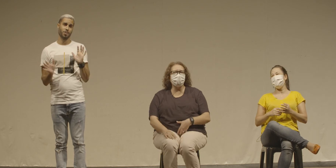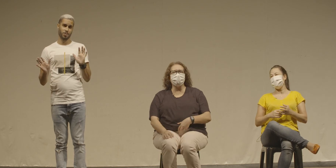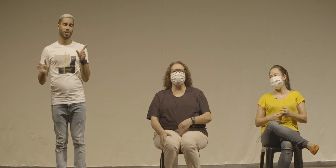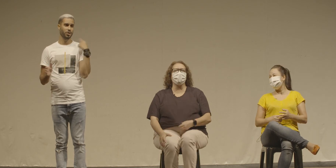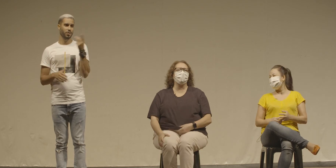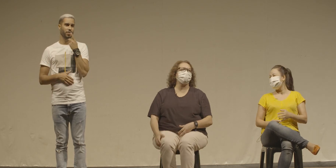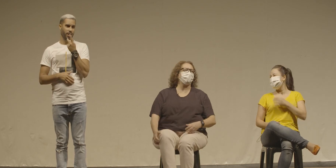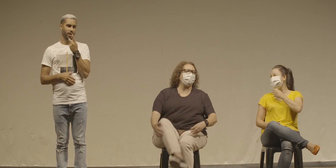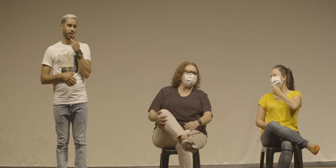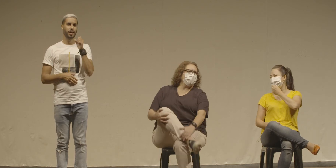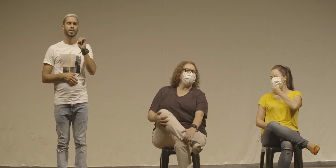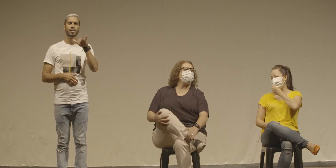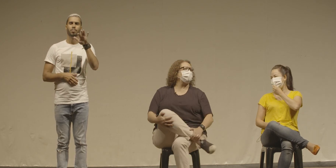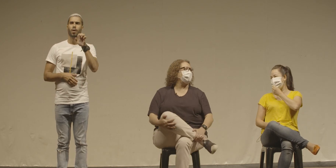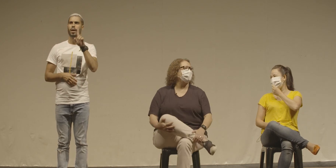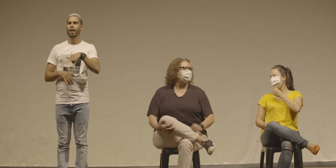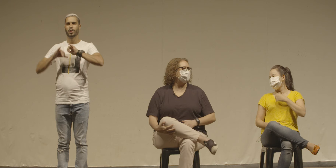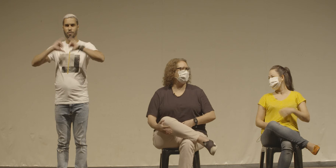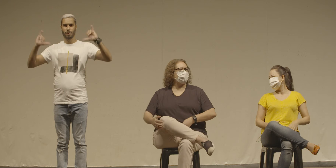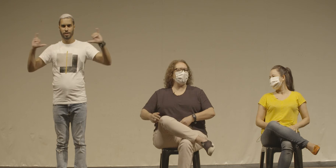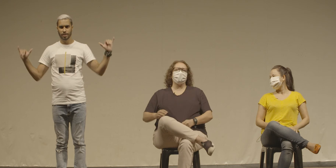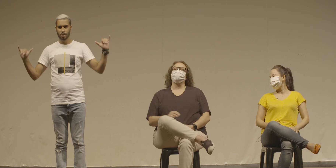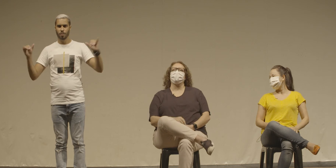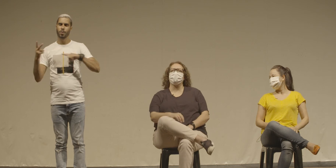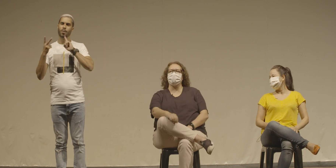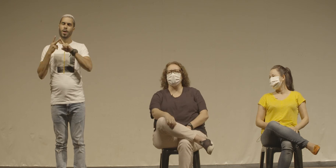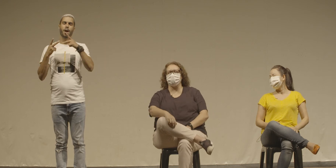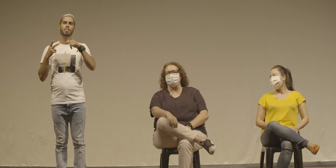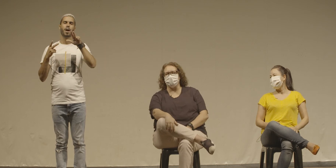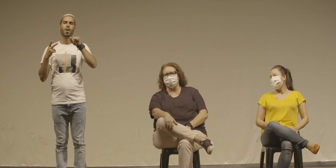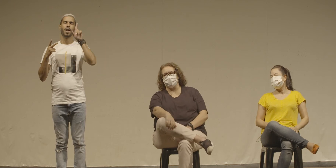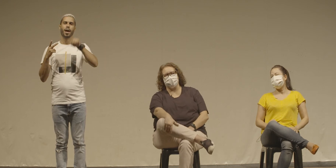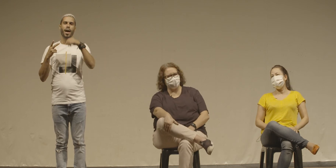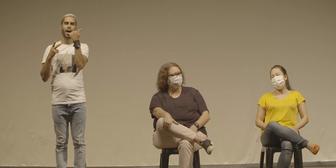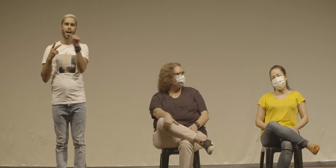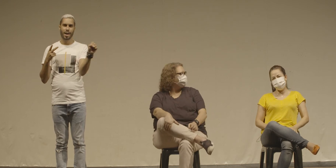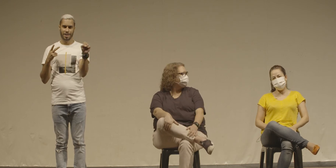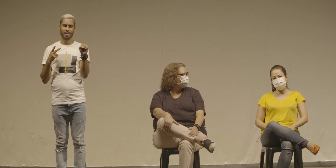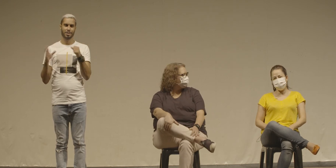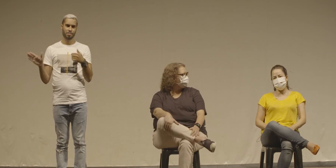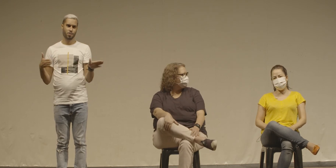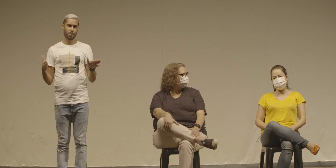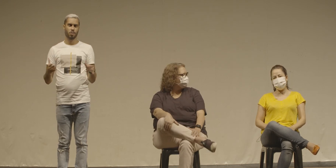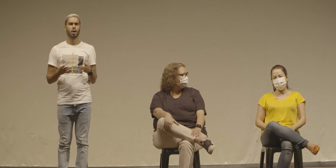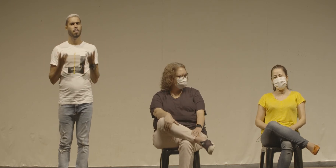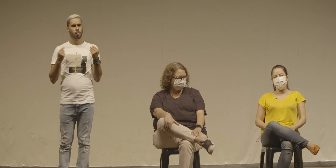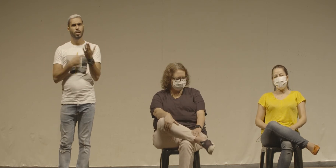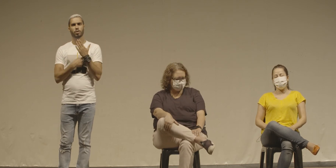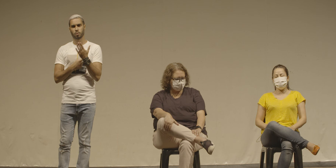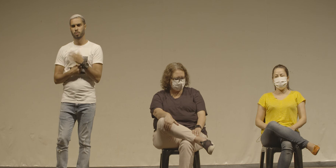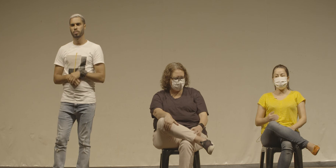Porque... A Simone é divulgação e a Paula é assistente de produção do filme. Foi muita ajuda que a gente teve,